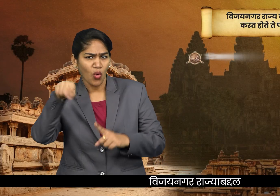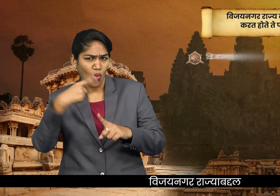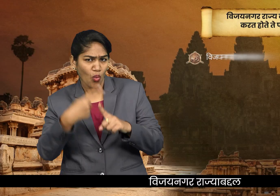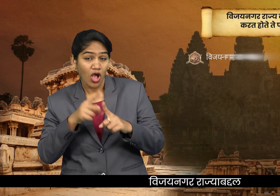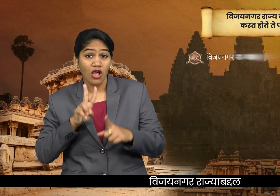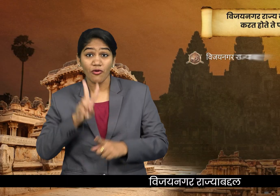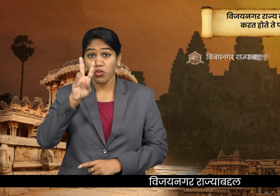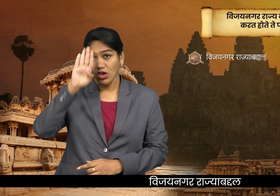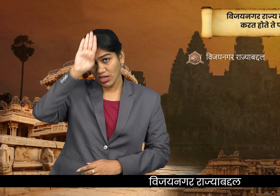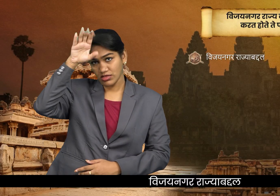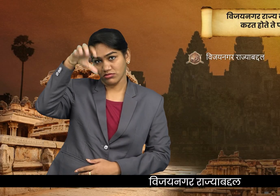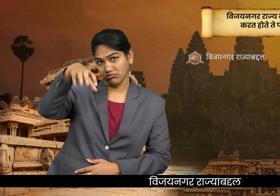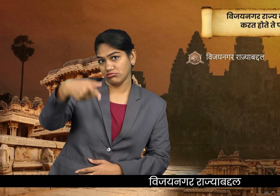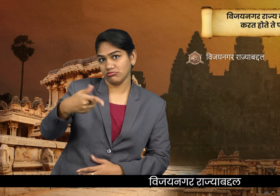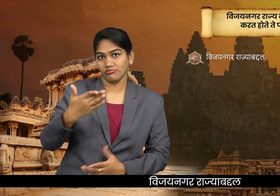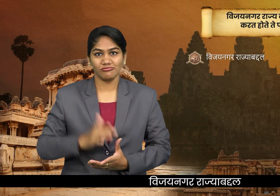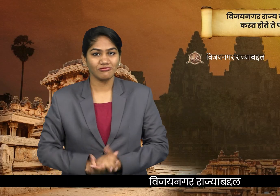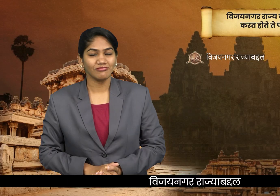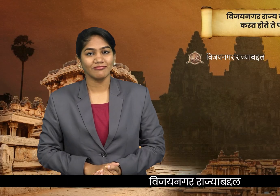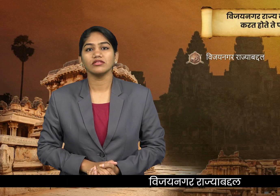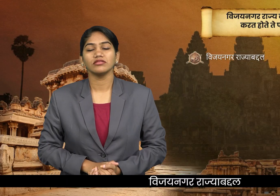विजयनगर राज्याबद्दल.